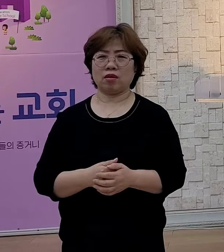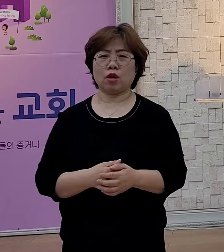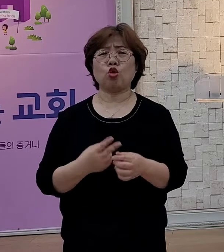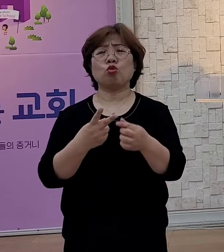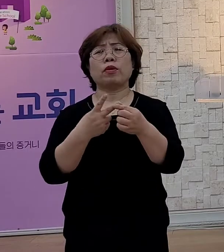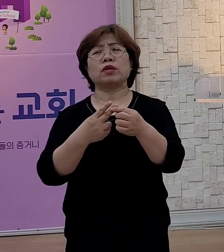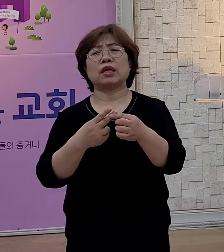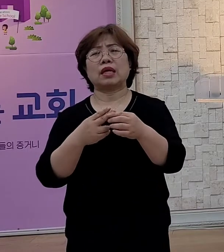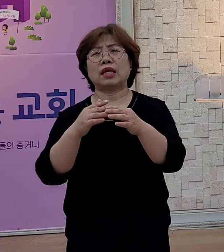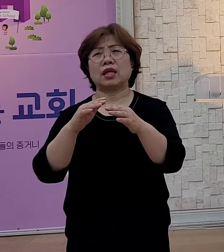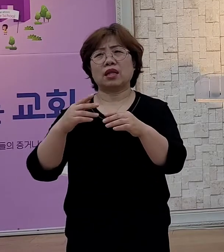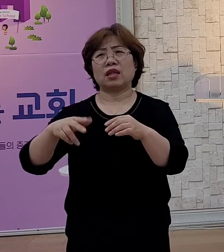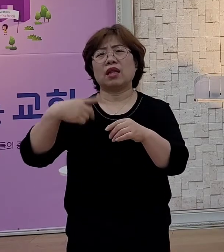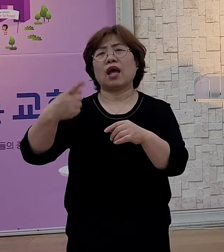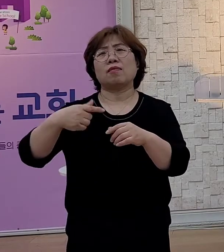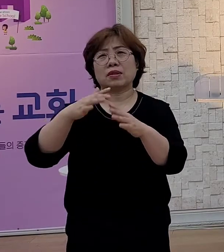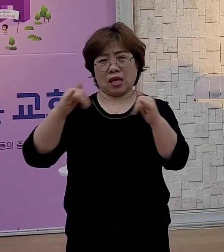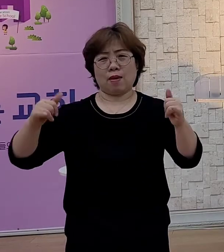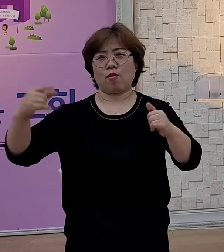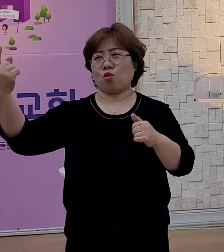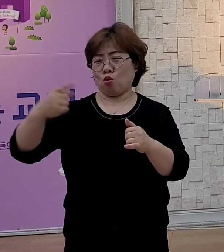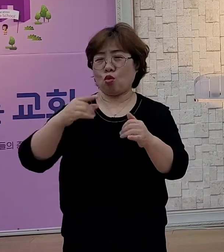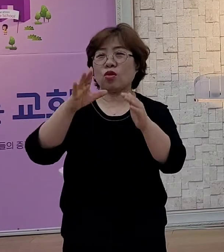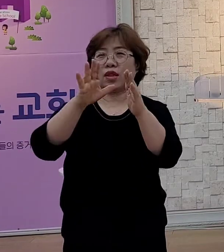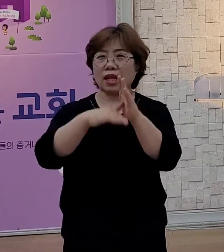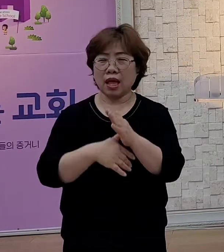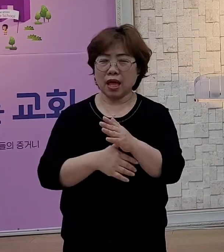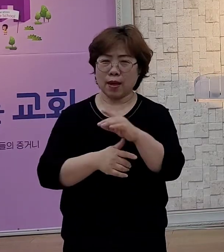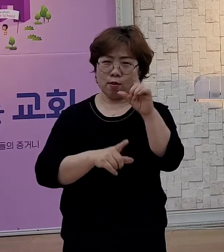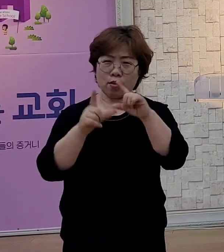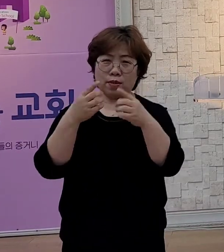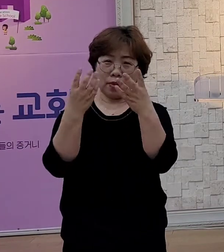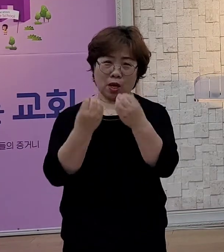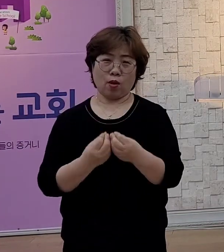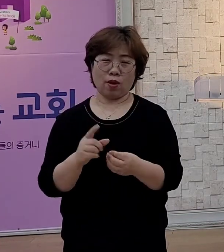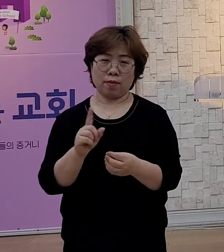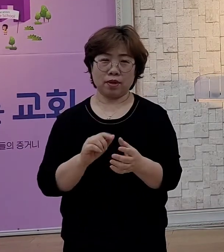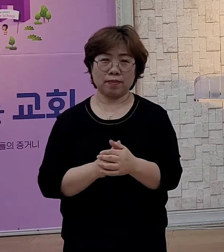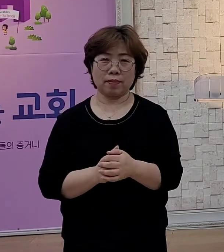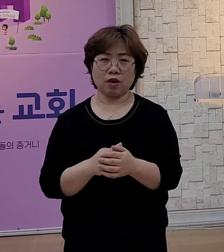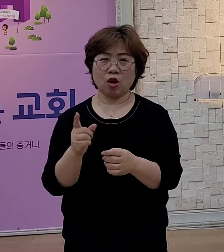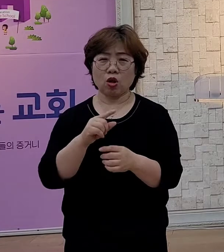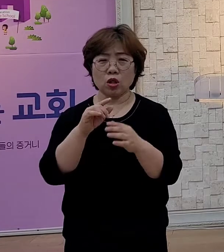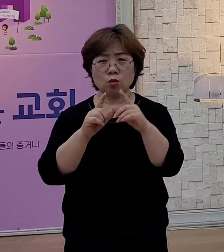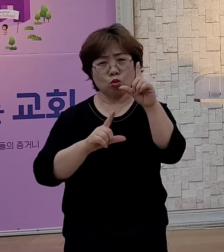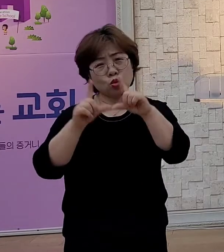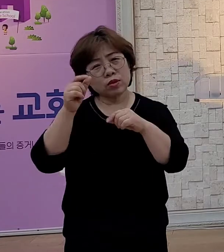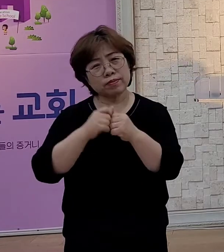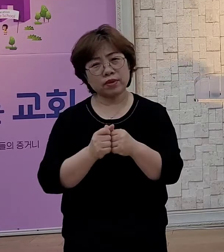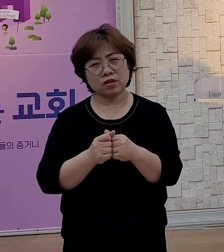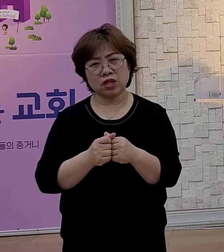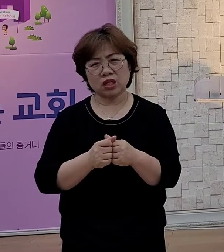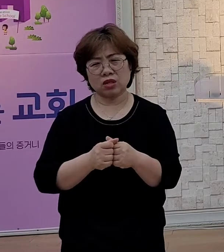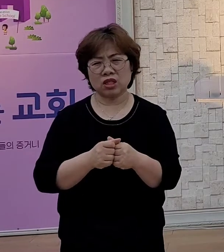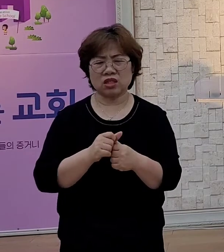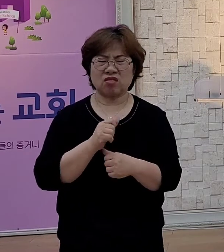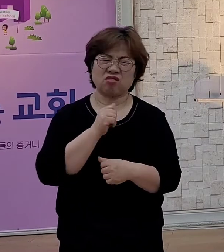그런데 그 다음 구절을 보면 또 다른 사람이 옵니다. 어떤 사람이냐 하면은